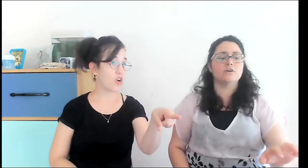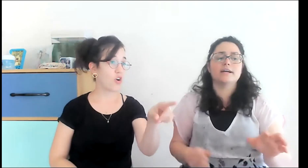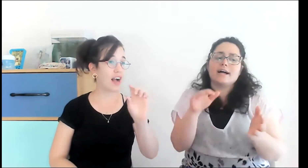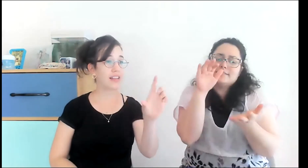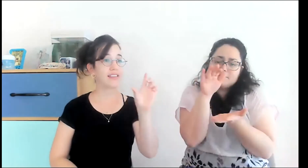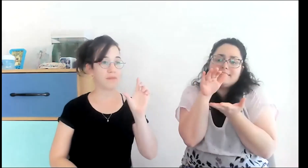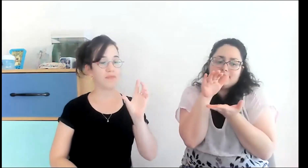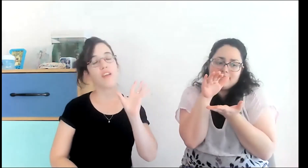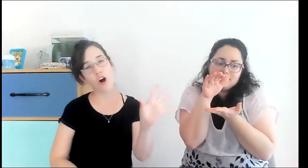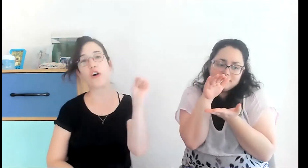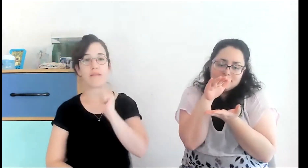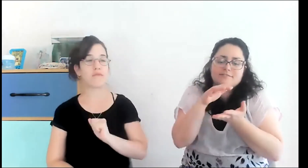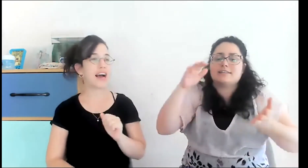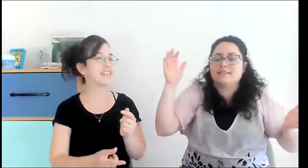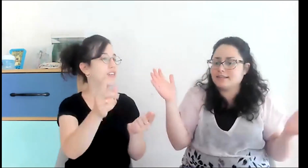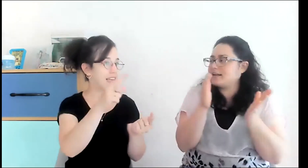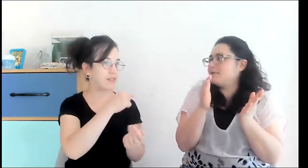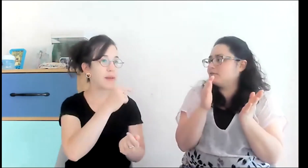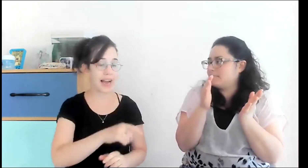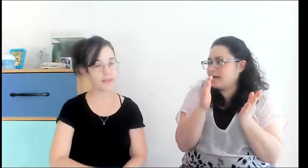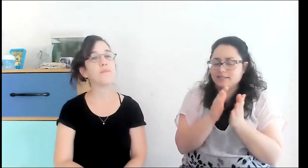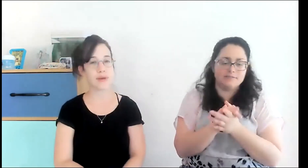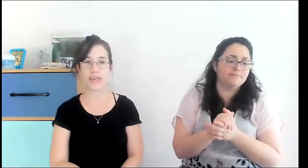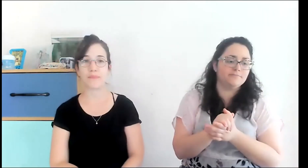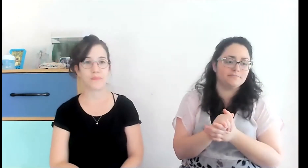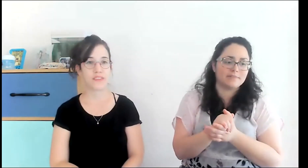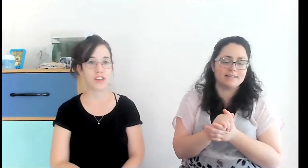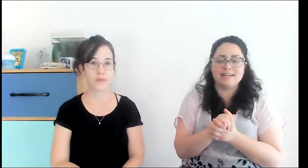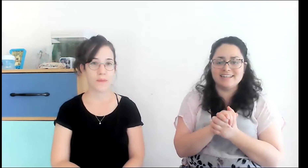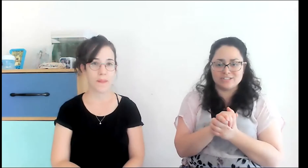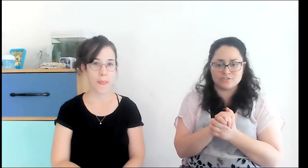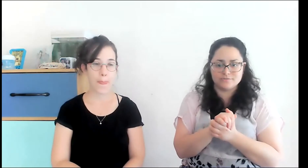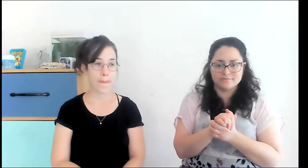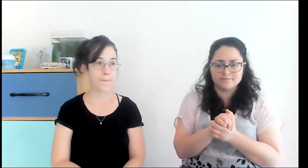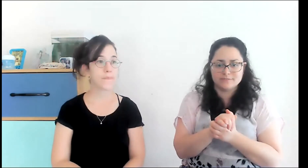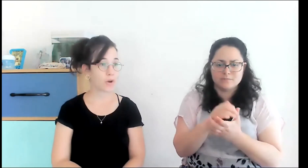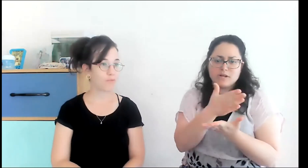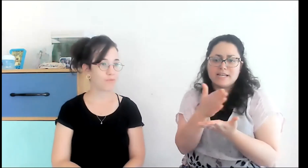רגע, רק את הבית הזה. אוקיי. ואז נעשה לחבר אותה ביחד. מעולה. אז על האש. אנחנו מוכנים?